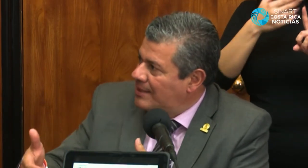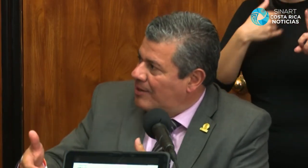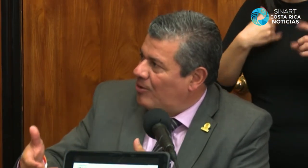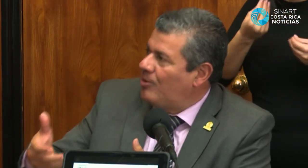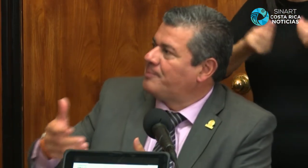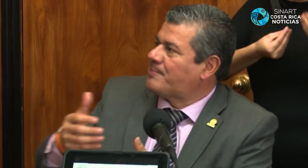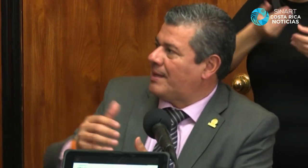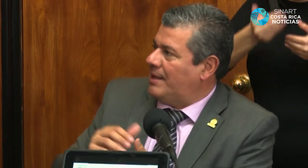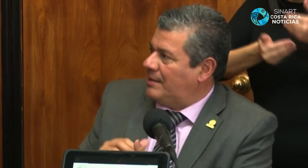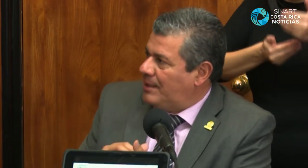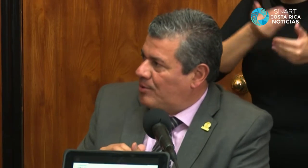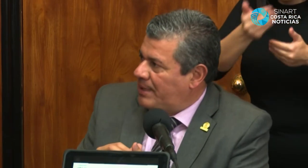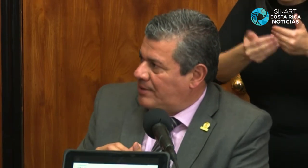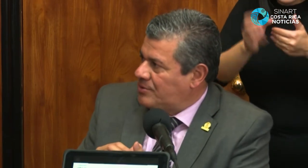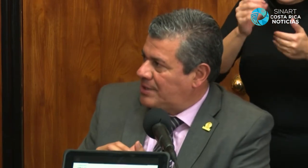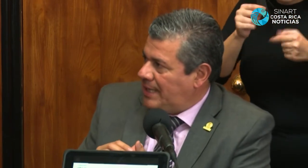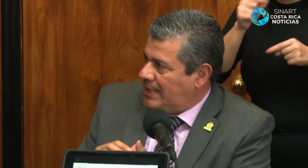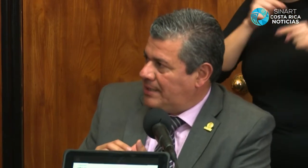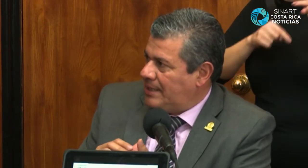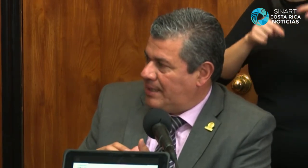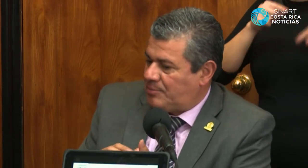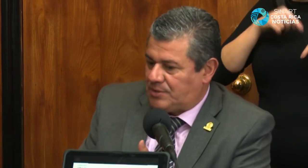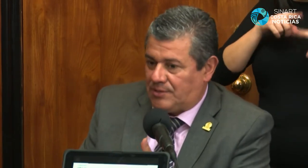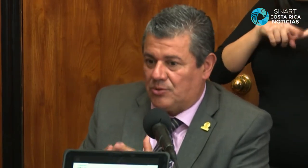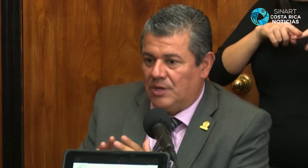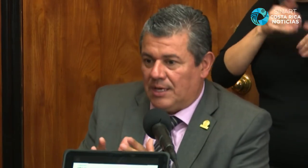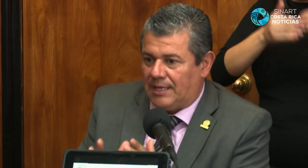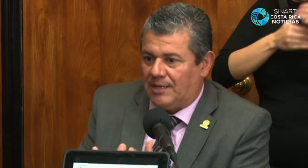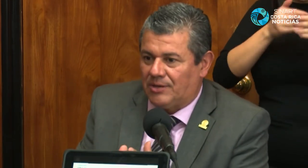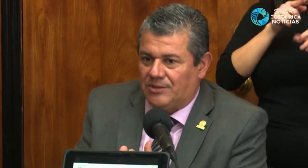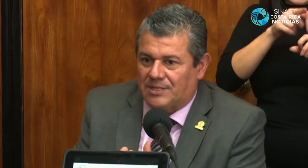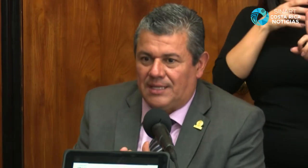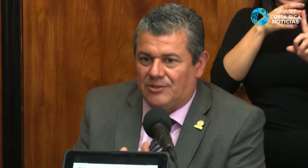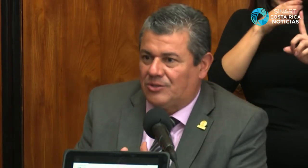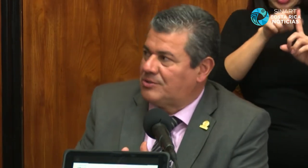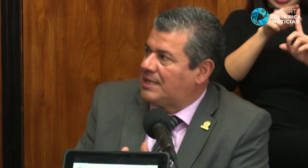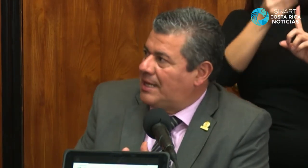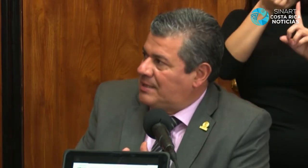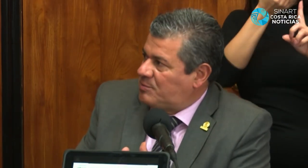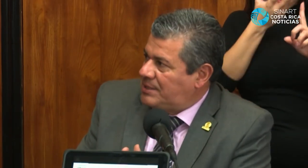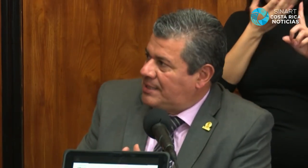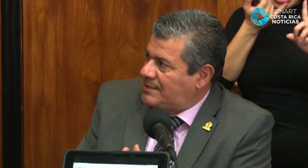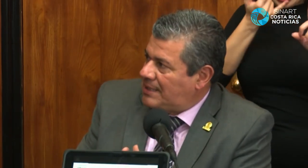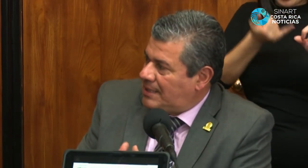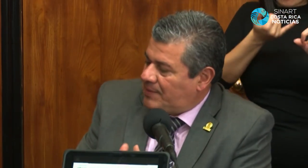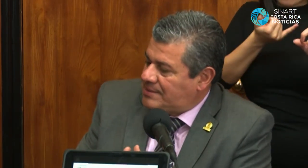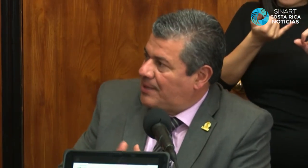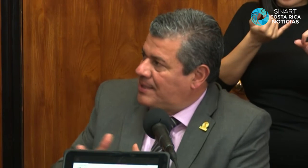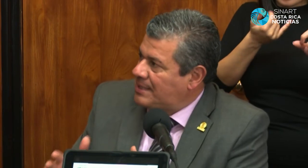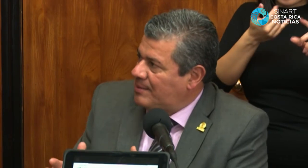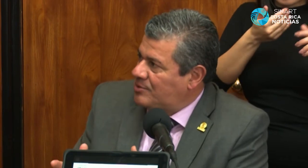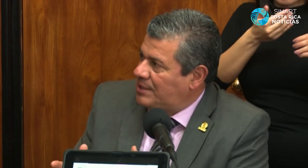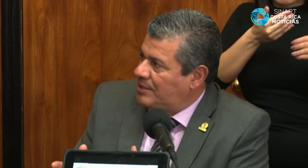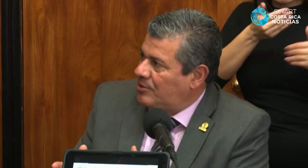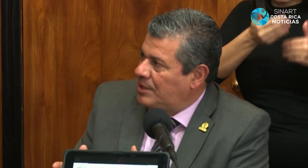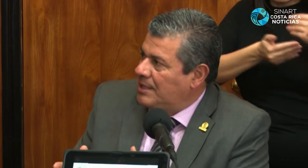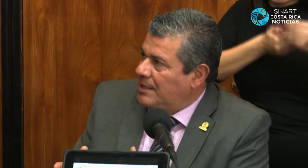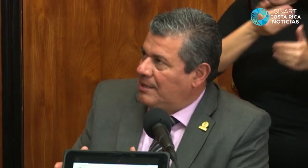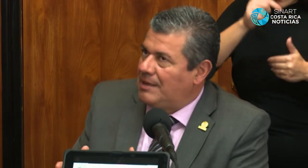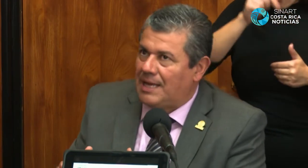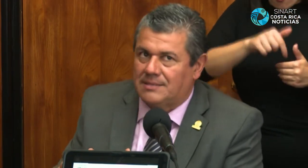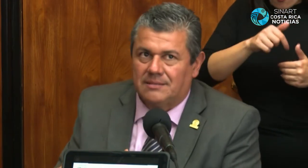avanzar o devolvernos en el proceso. ¿Qué es lo que nos queda a nosotros acá después de este avance que hemos tenido